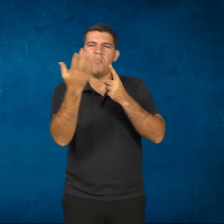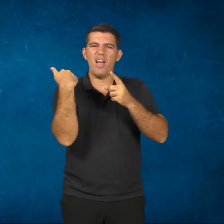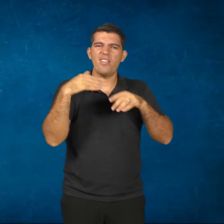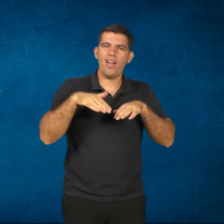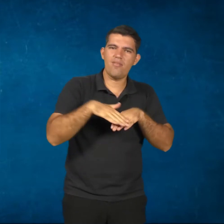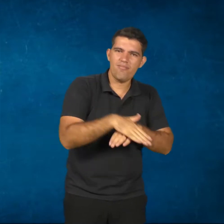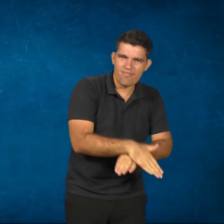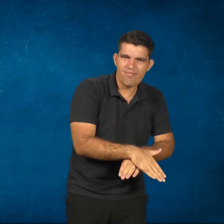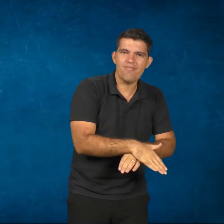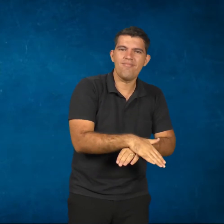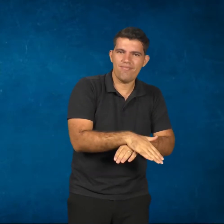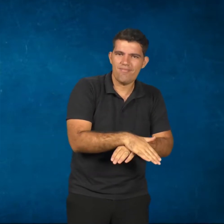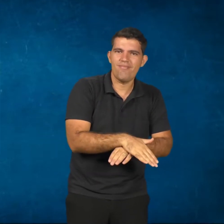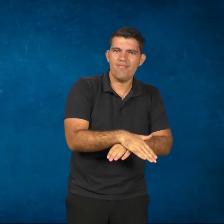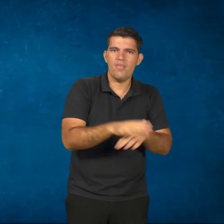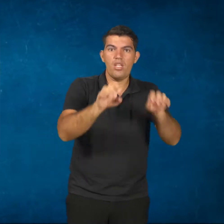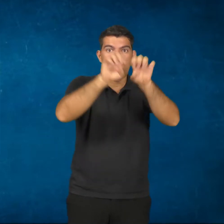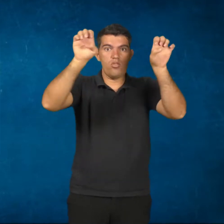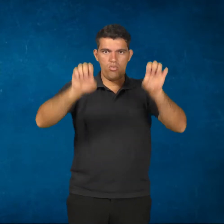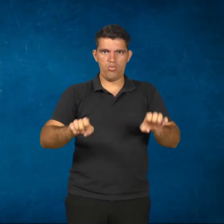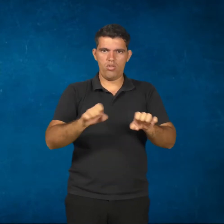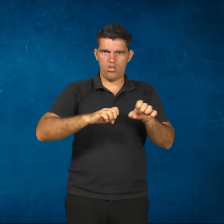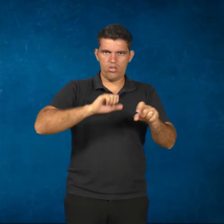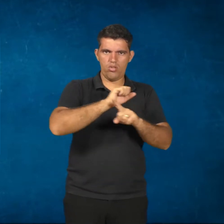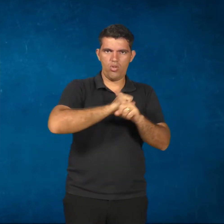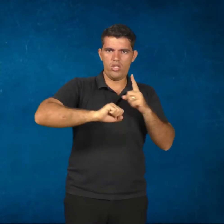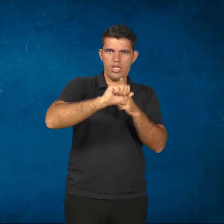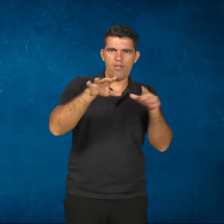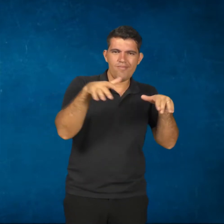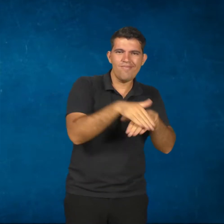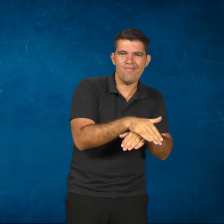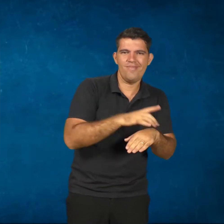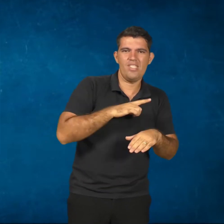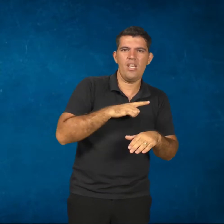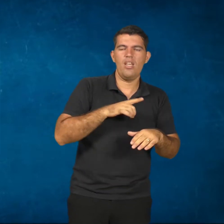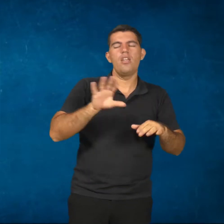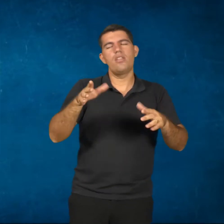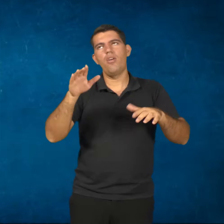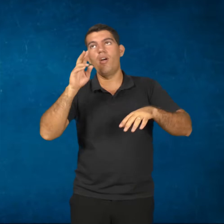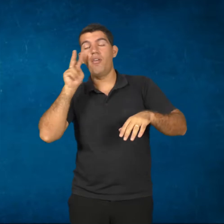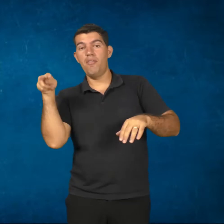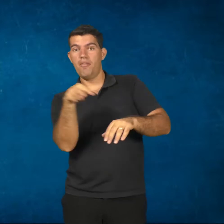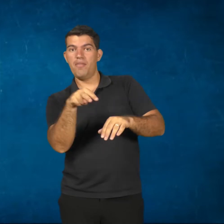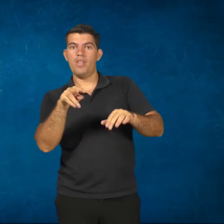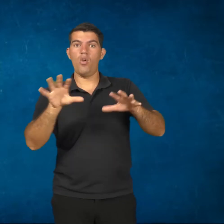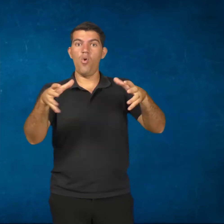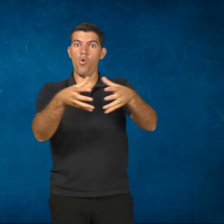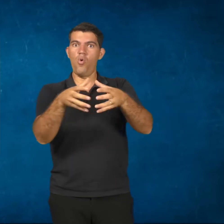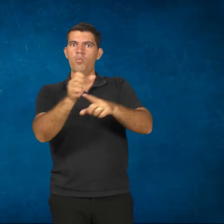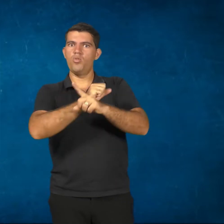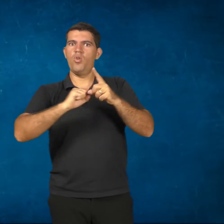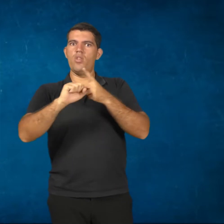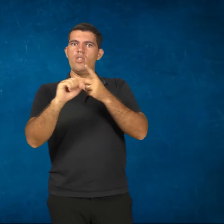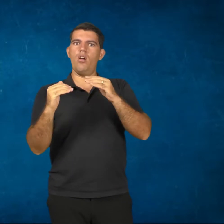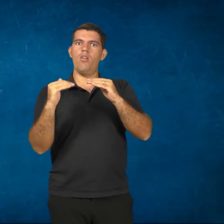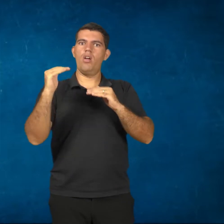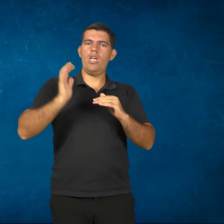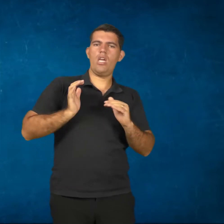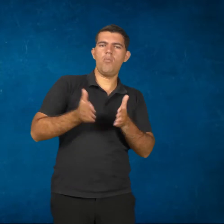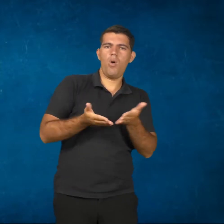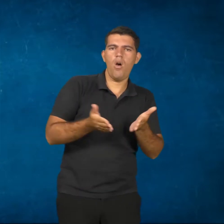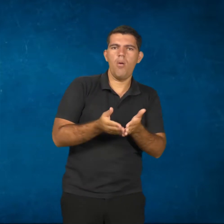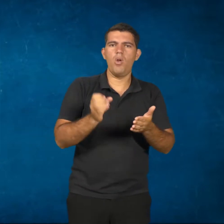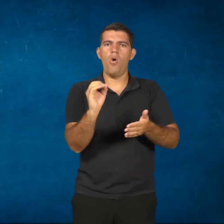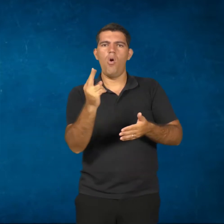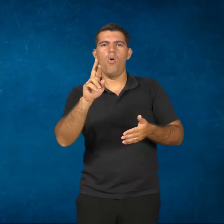subordinados na estrutura social, né? Isso do ponto de perspectiva da classe social, da perspectiva da raça, da